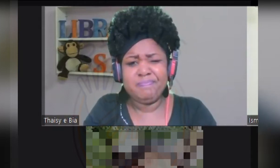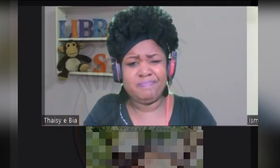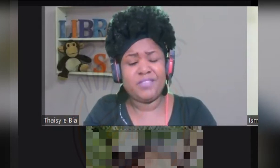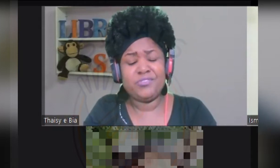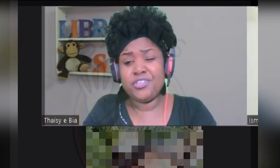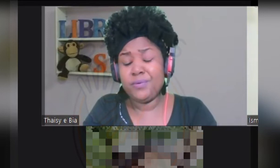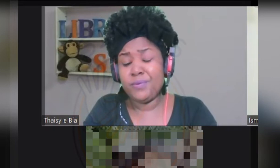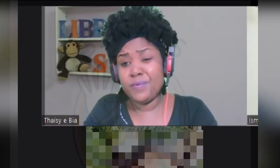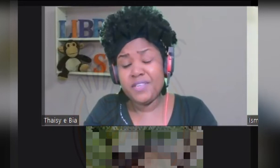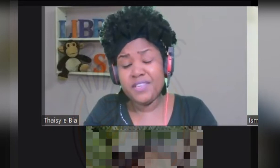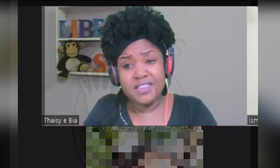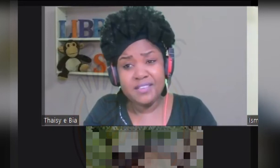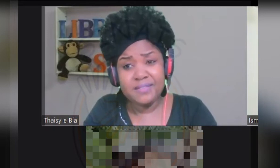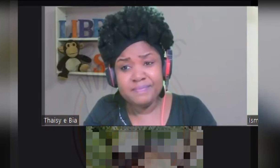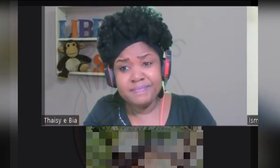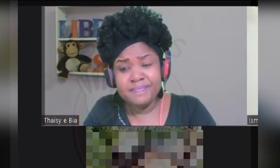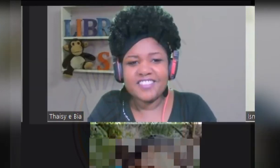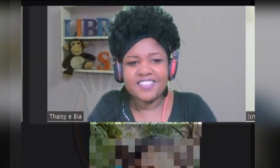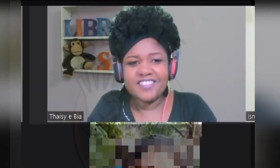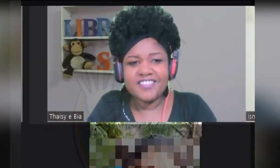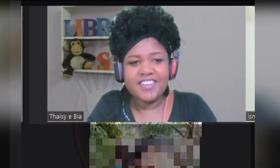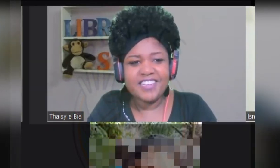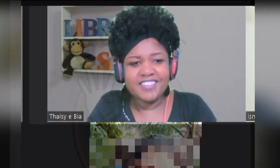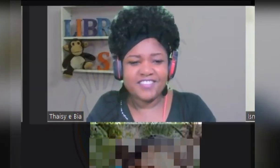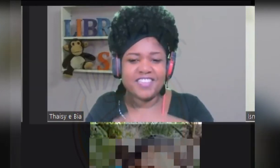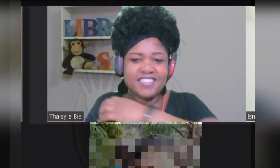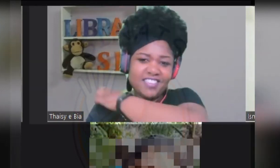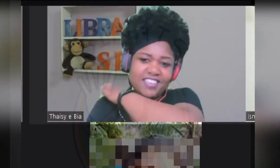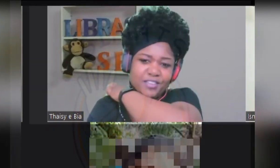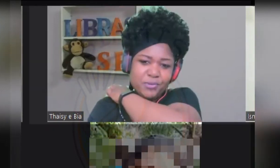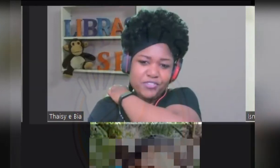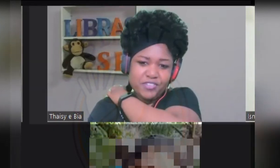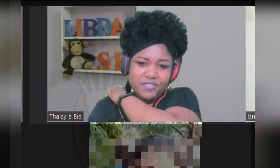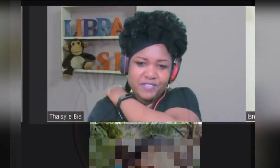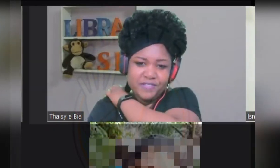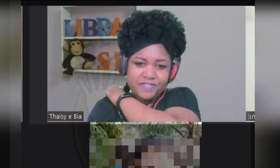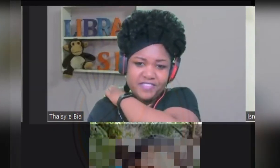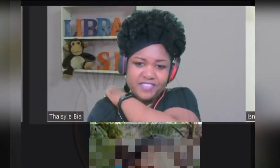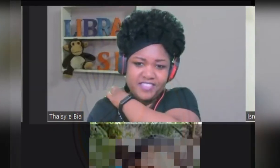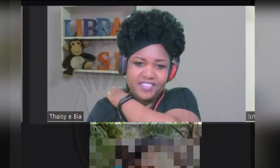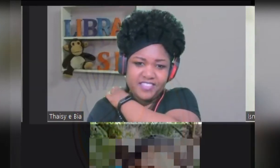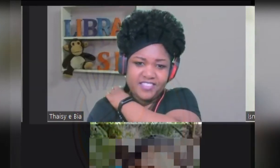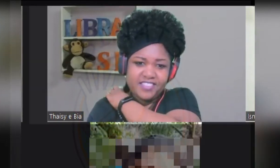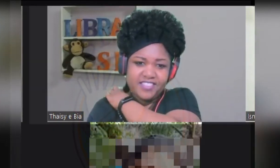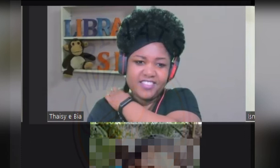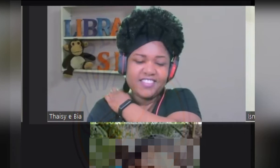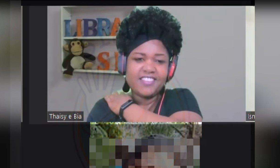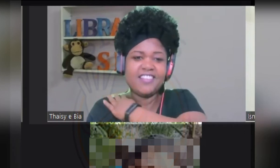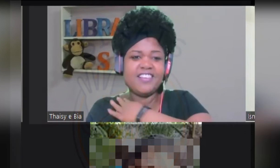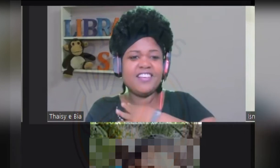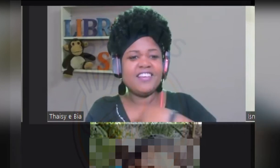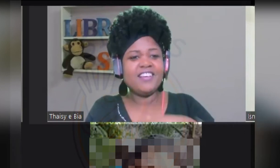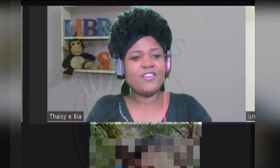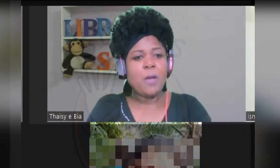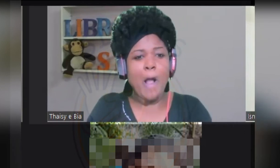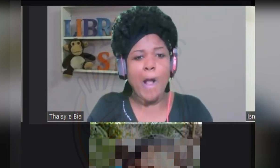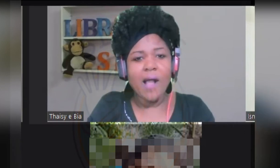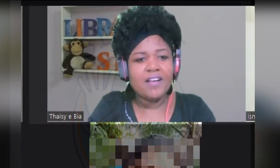Tá um cheiro ruim aqui. Faz, Elaine, por favor. Eu faria assim, ó.